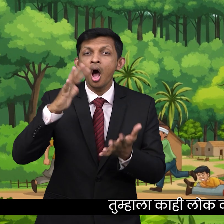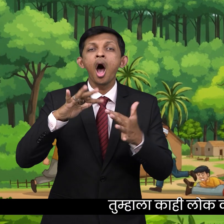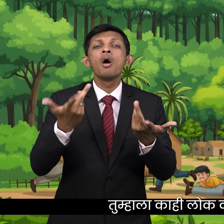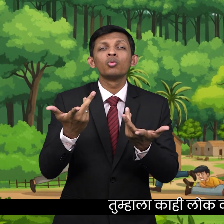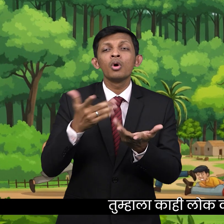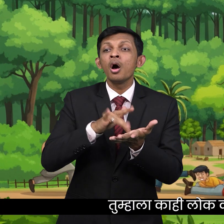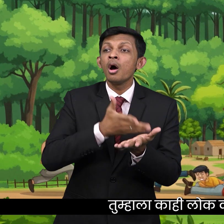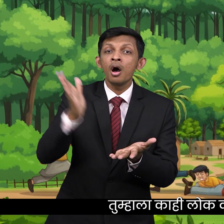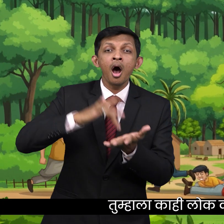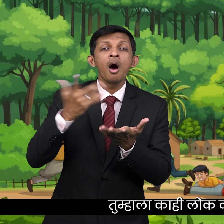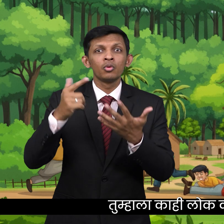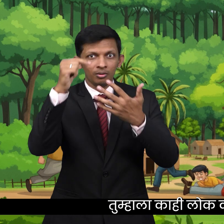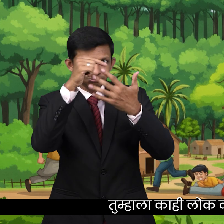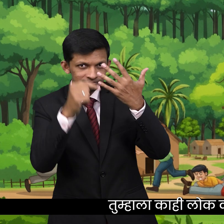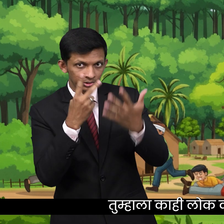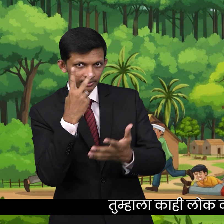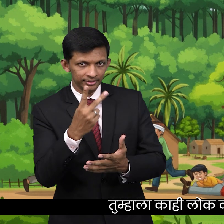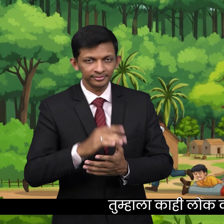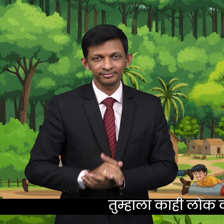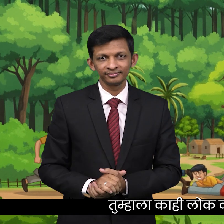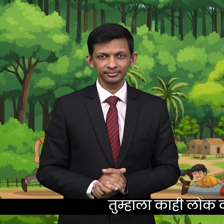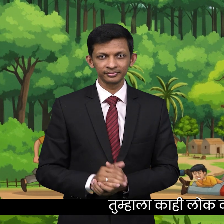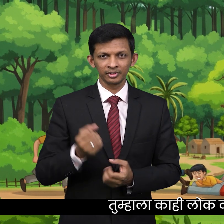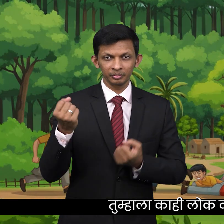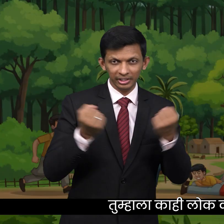आहेत ते दिसते का?